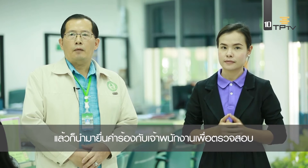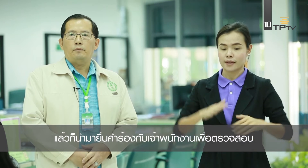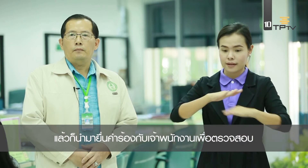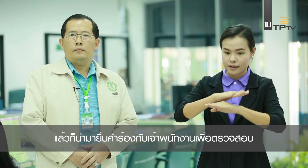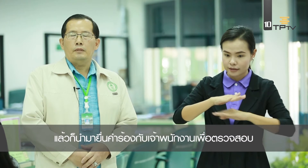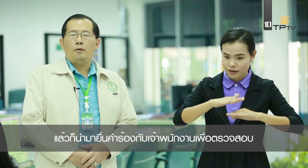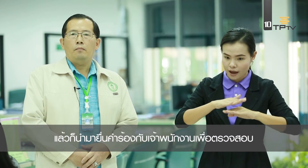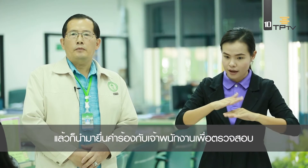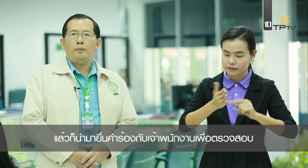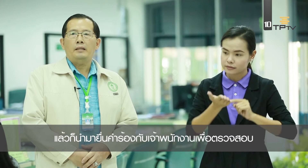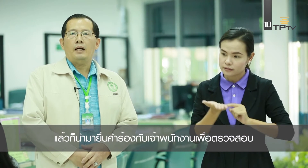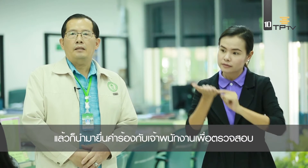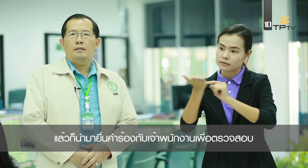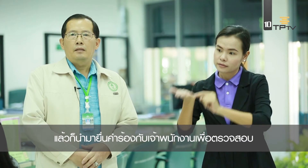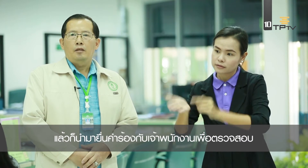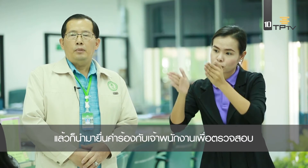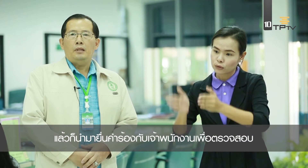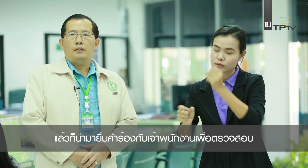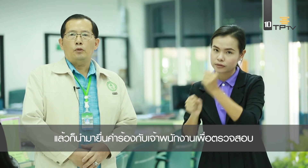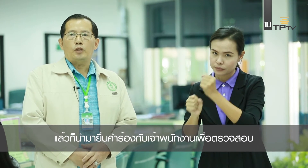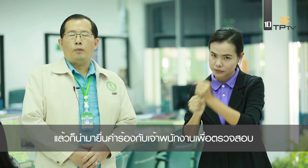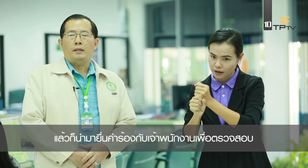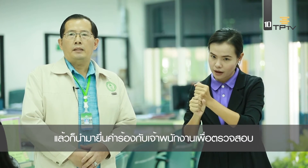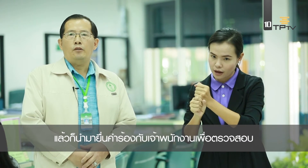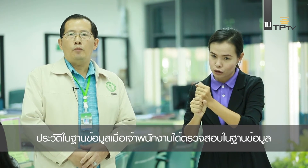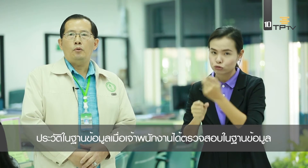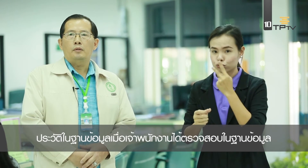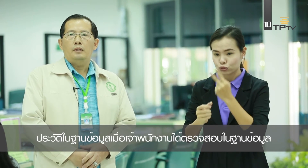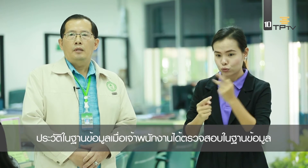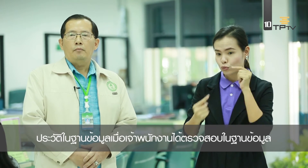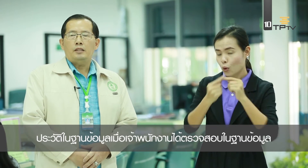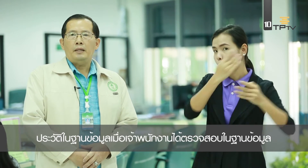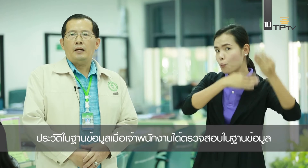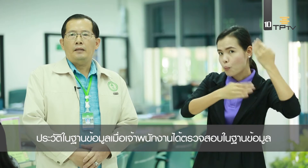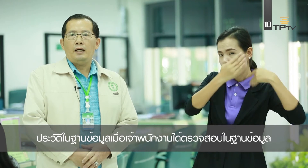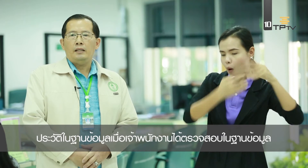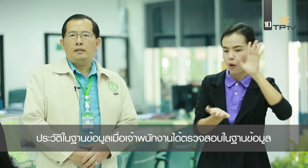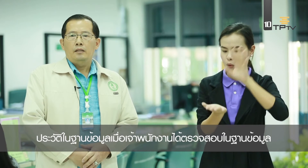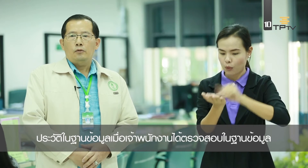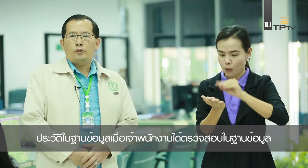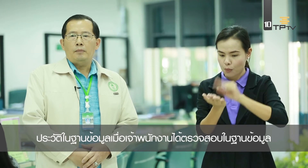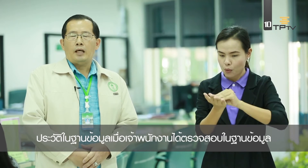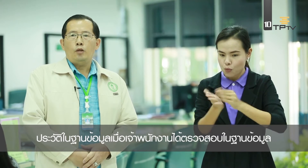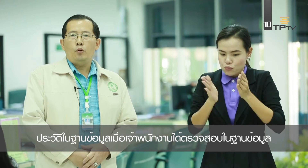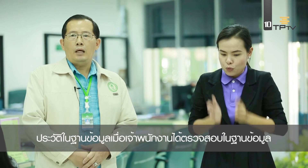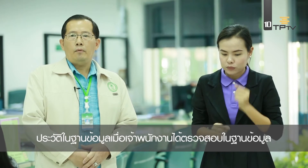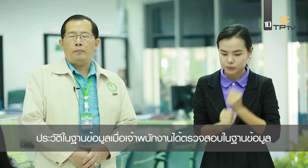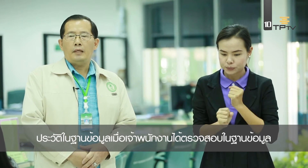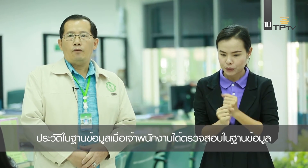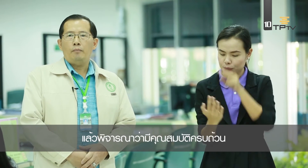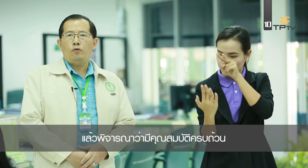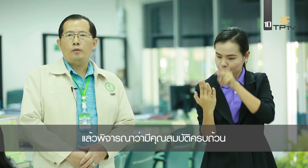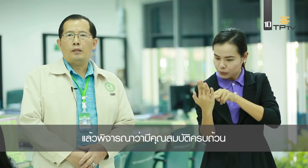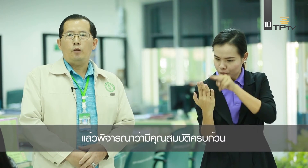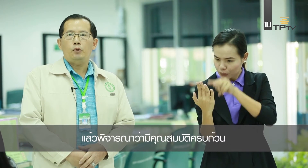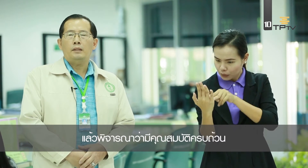คำร้องกับเจ้าพนักงานเพื่อตรวจสอบประวัติในฐานข้อมูลเมื่อเจ้าพนักงานได้ตรวจสอบในฐานข้อมูลแล้ว